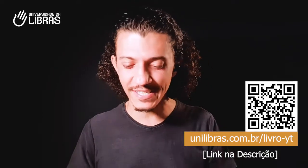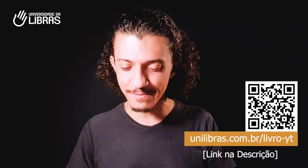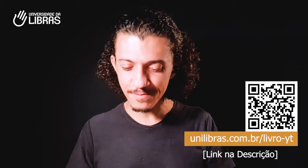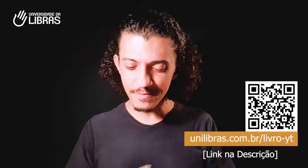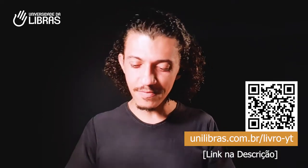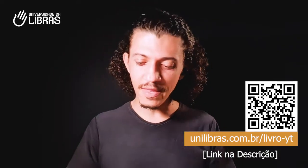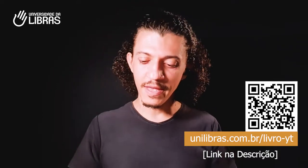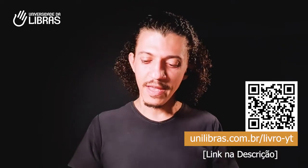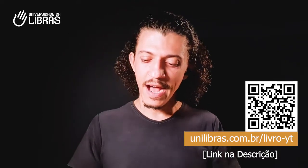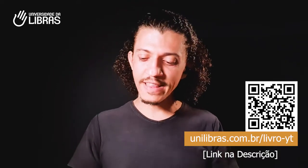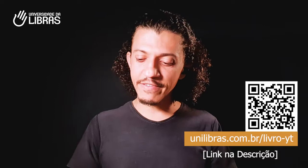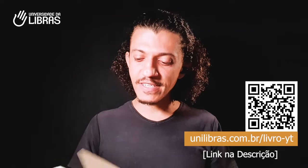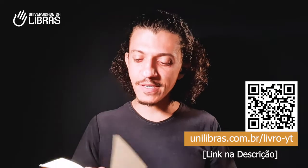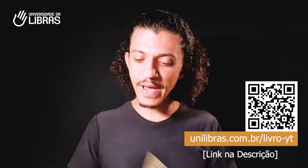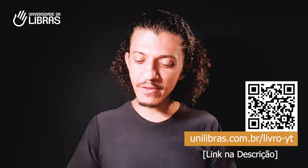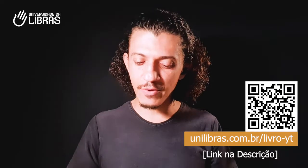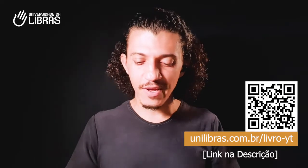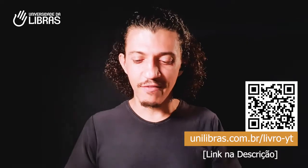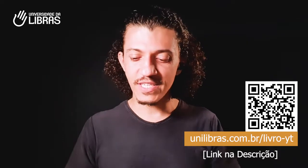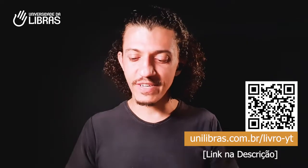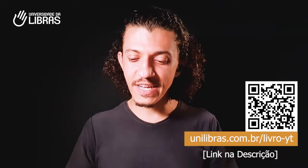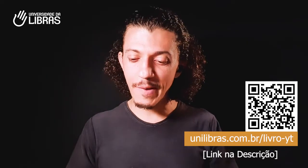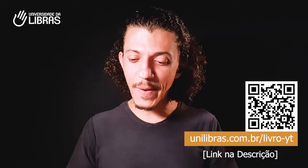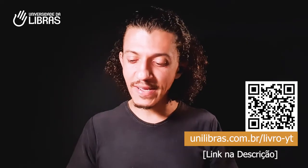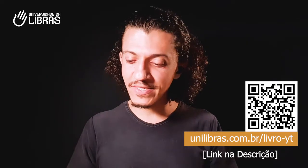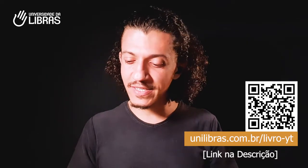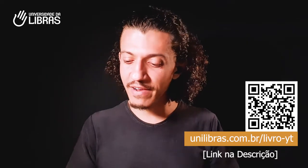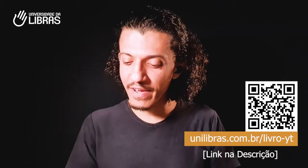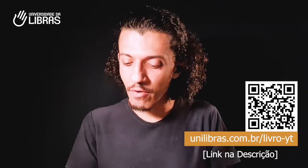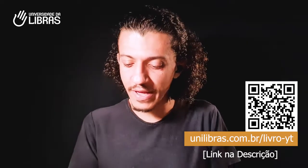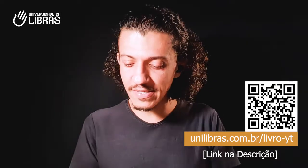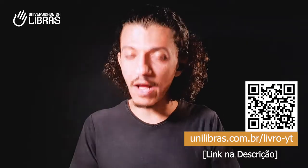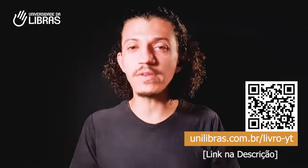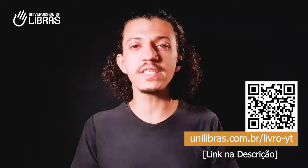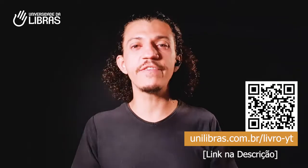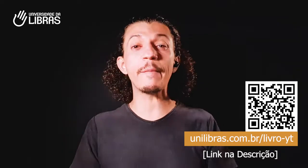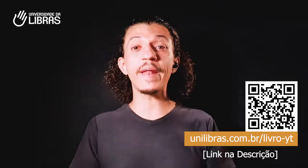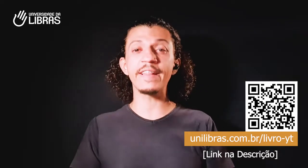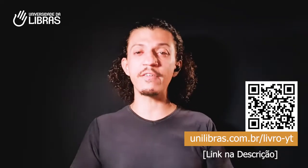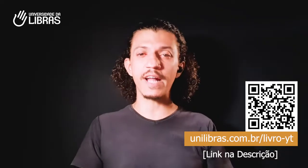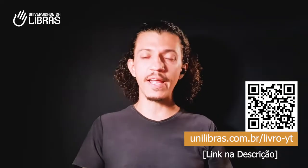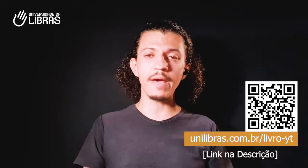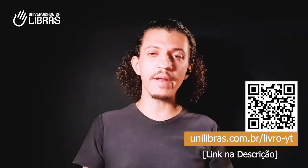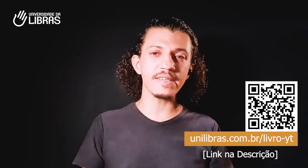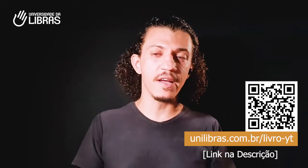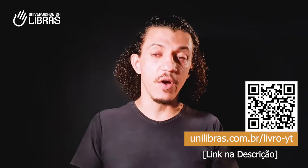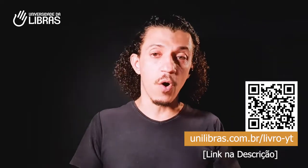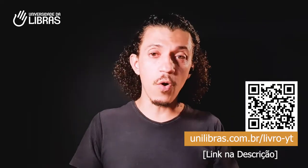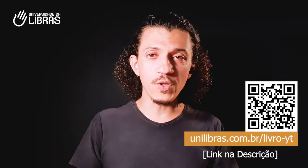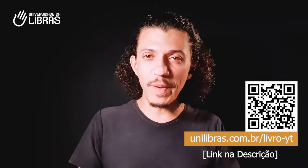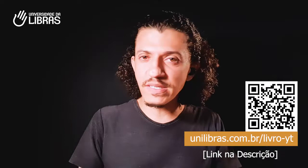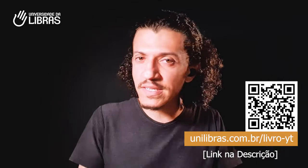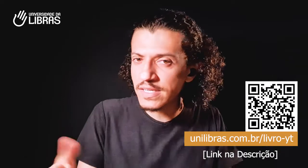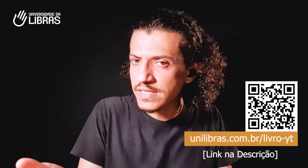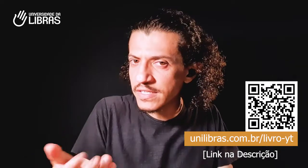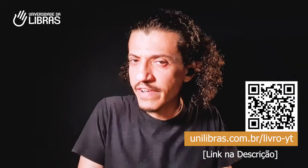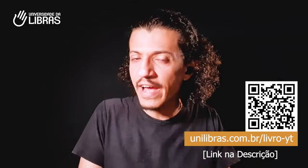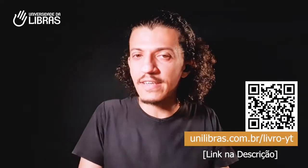sinais a Progresso esse momento você vai ser capaz de escrever qualquer sinal que você tiver aprendendo da libras ou de pesquisa se você